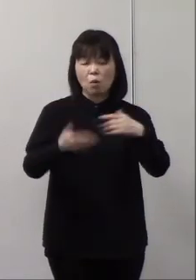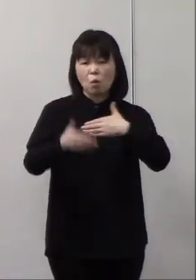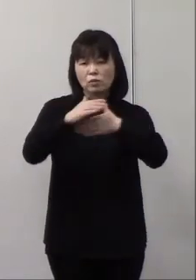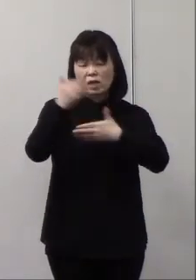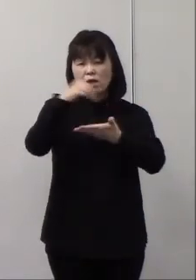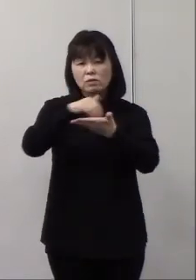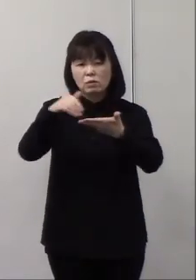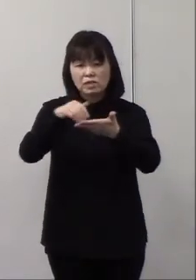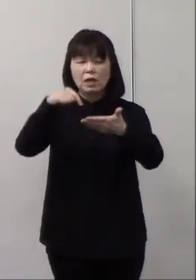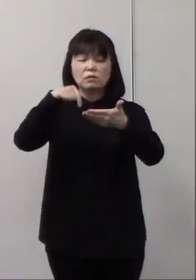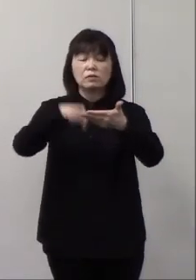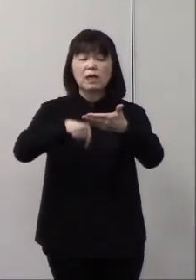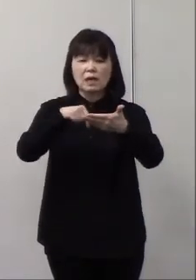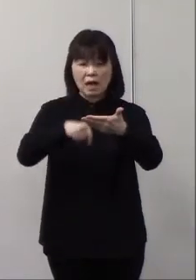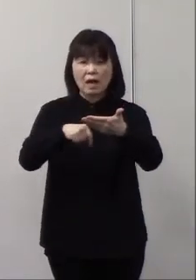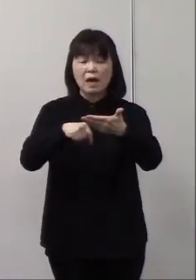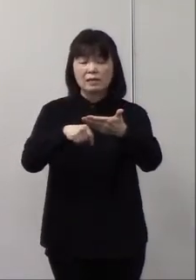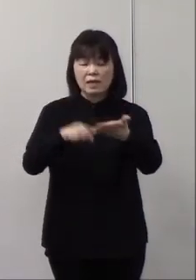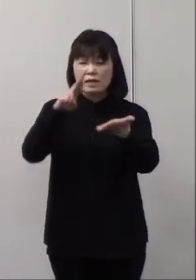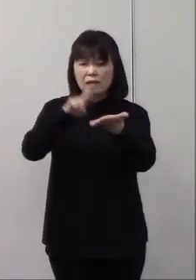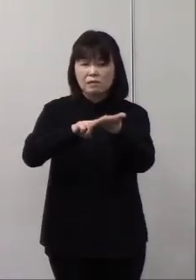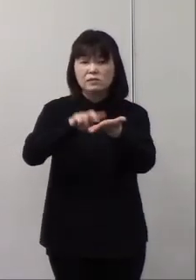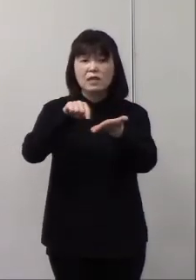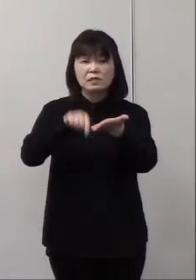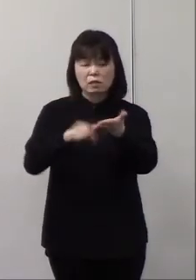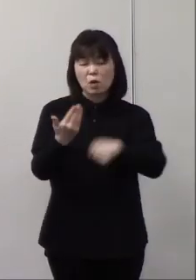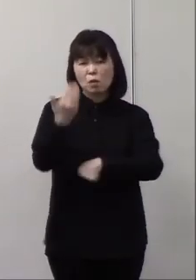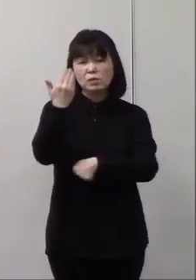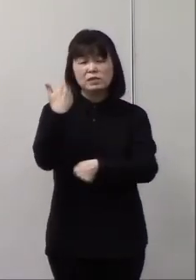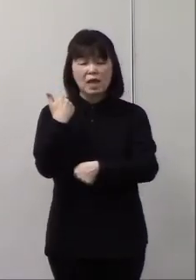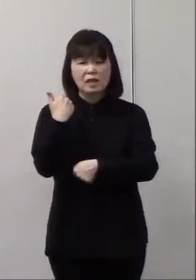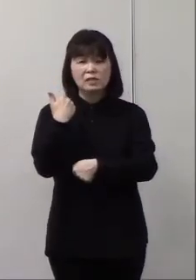の内需があったもの等を中心に、